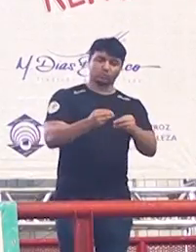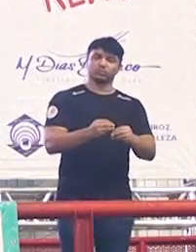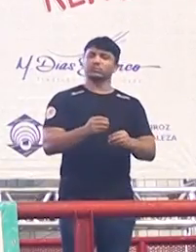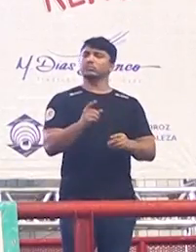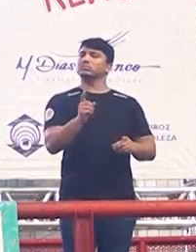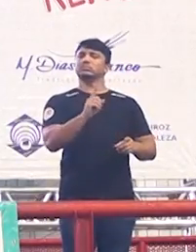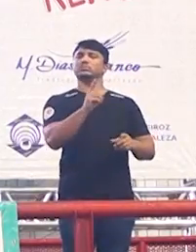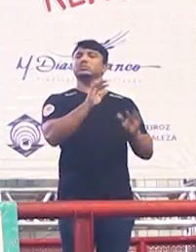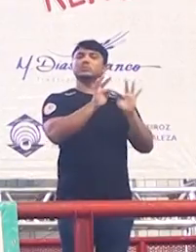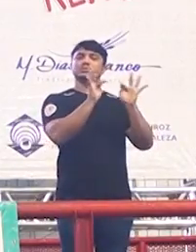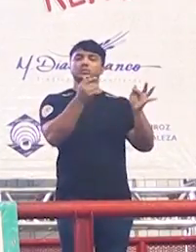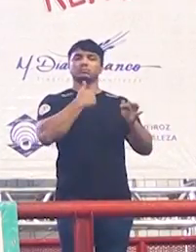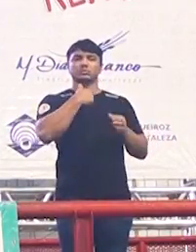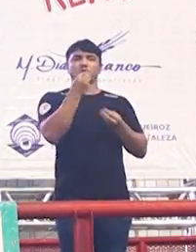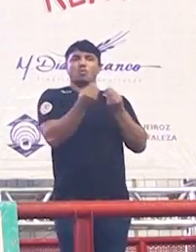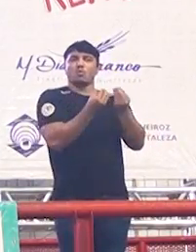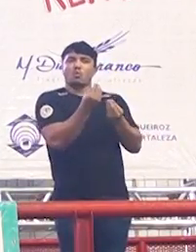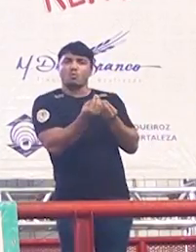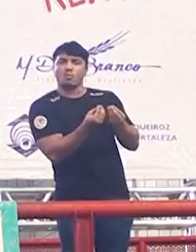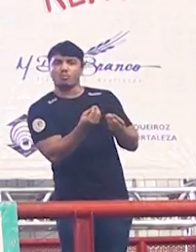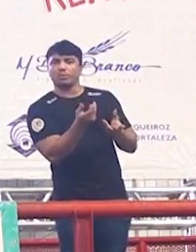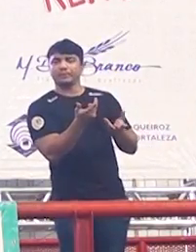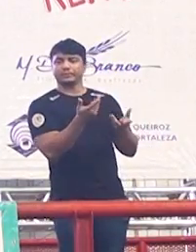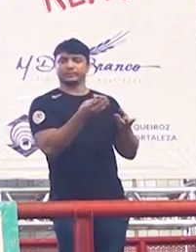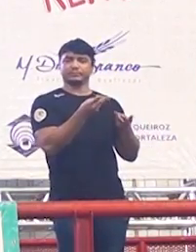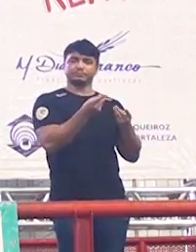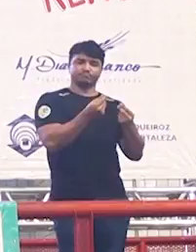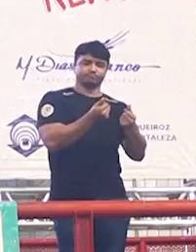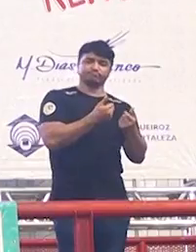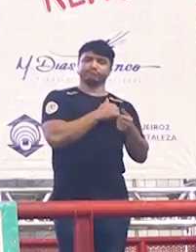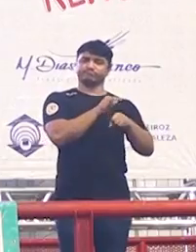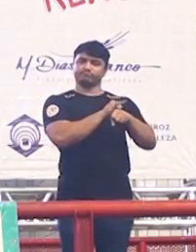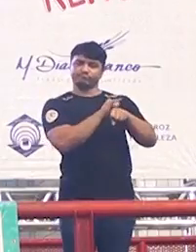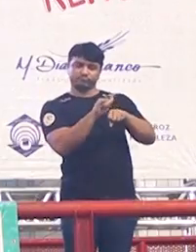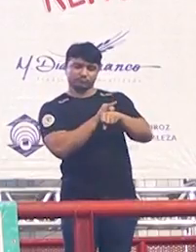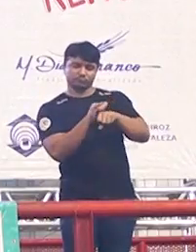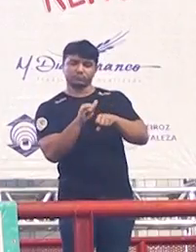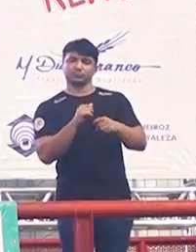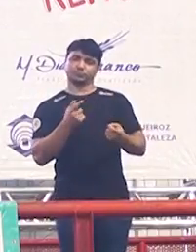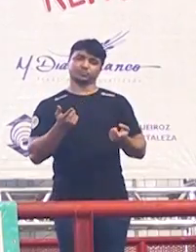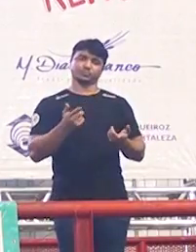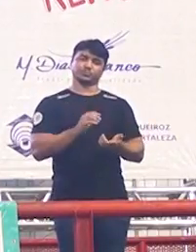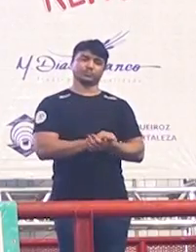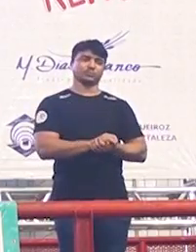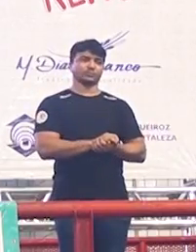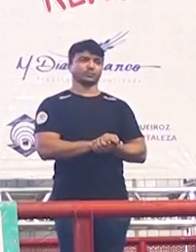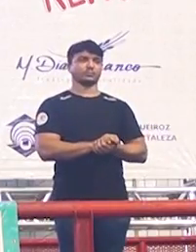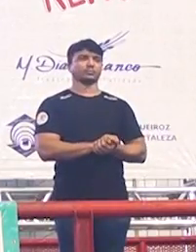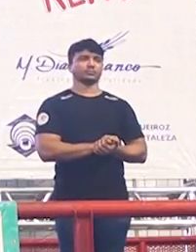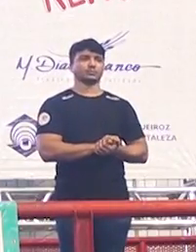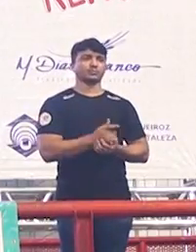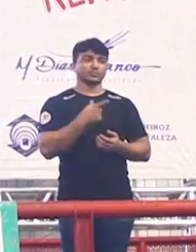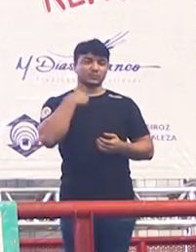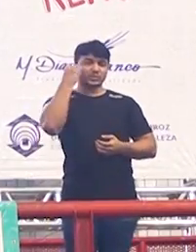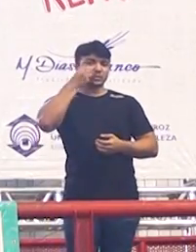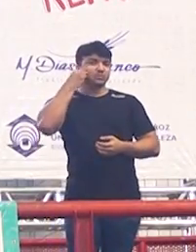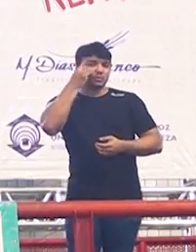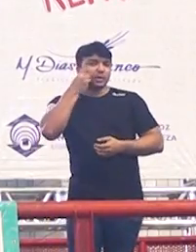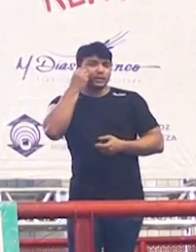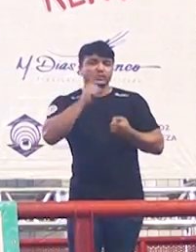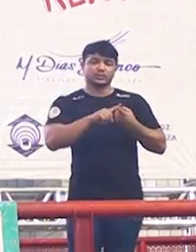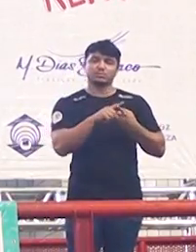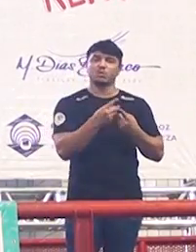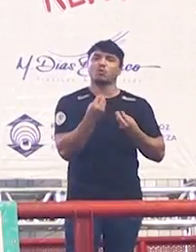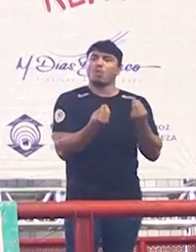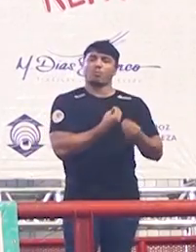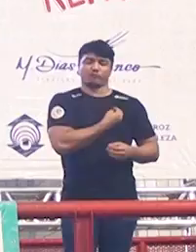noções, você tem que ter bom senso. E a experiência conta muito. A experiência de mundo, de